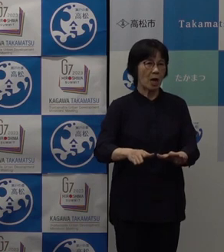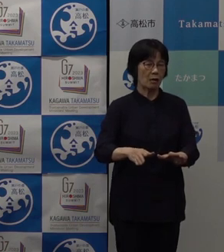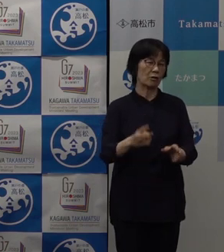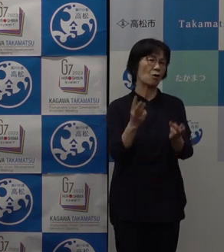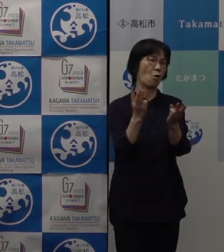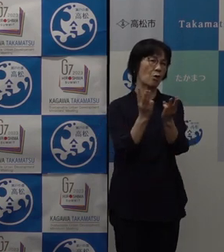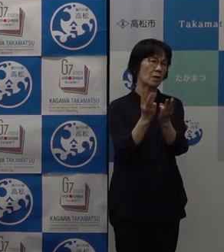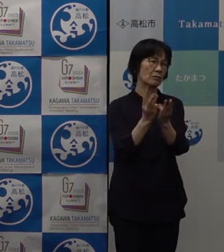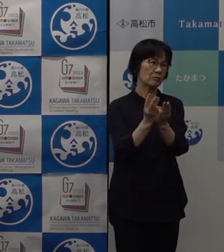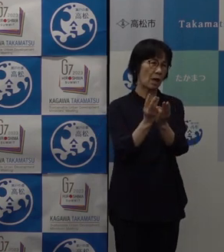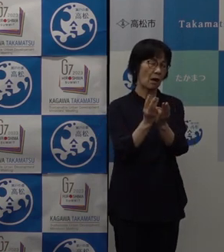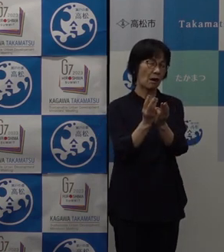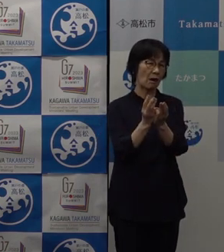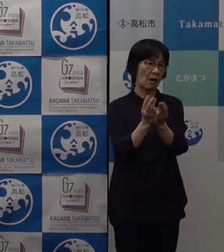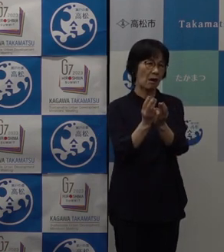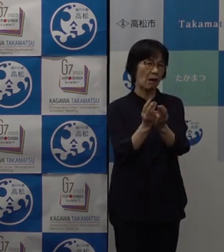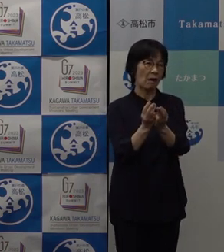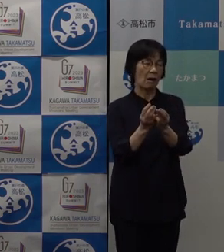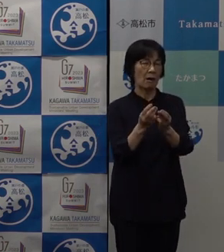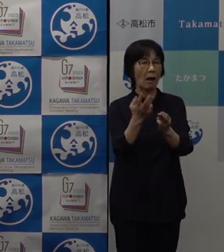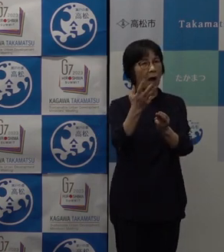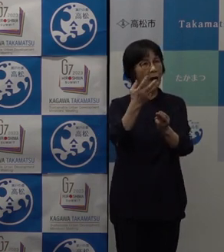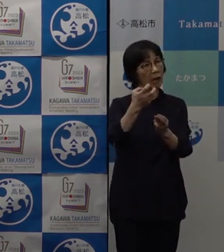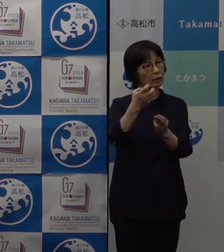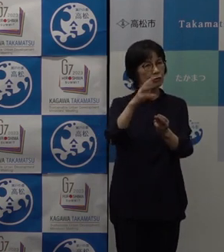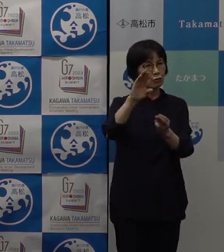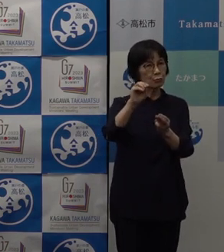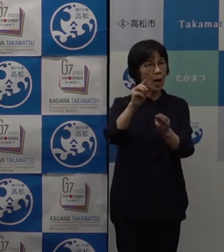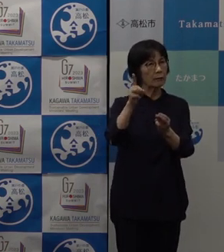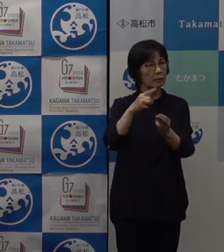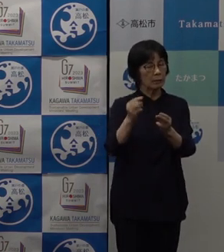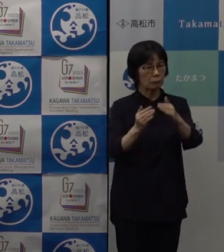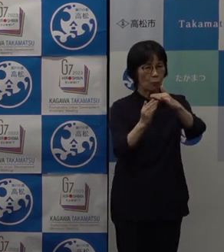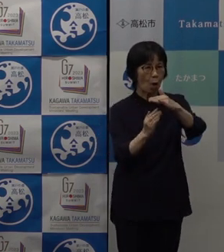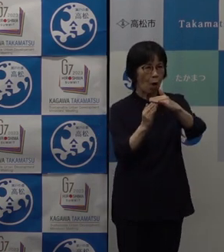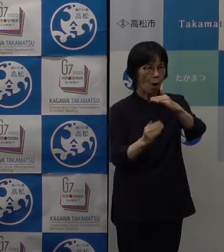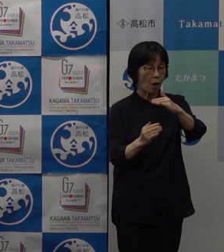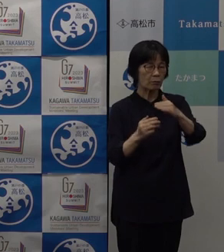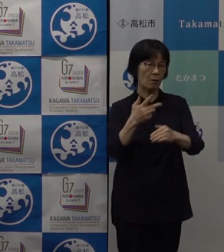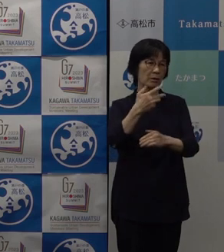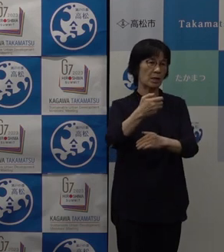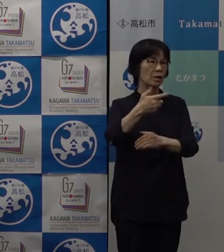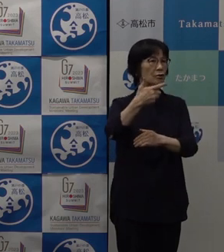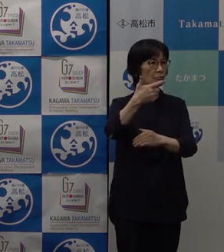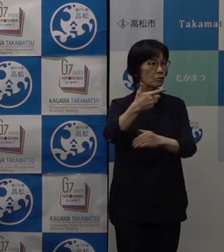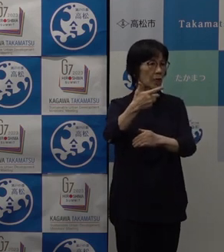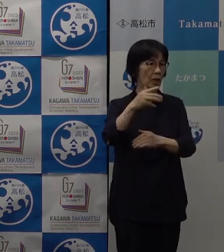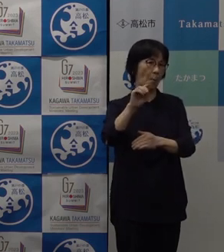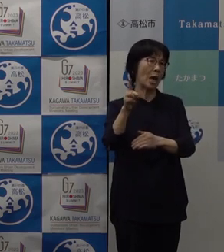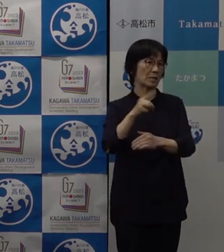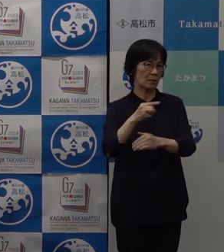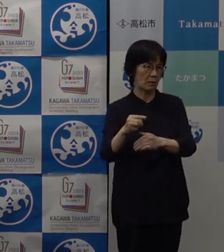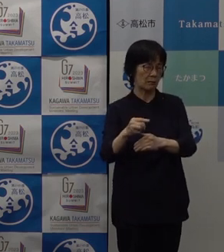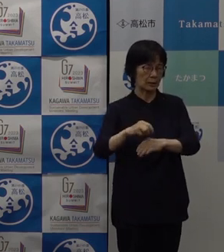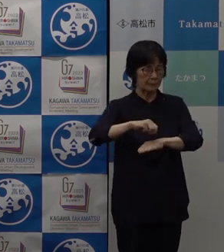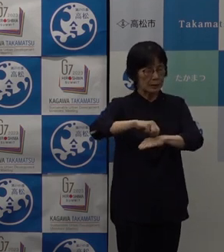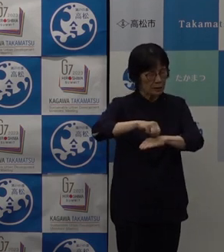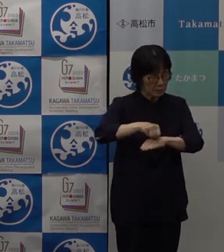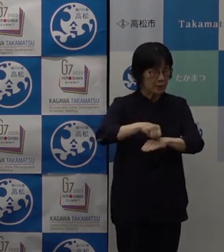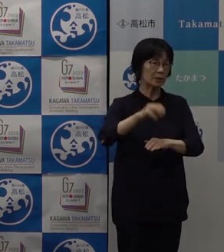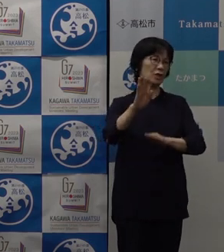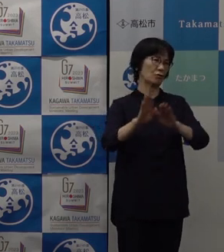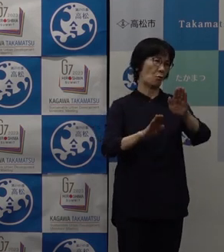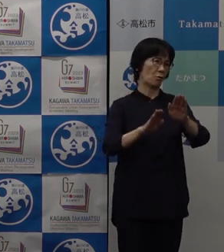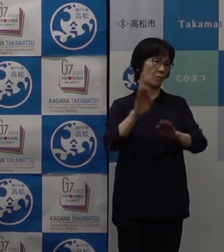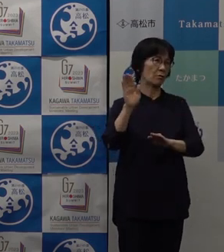77万人になるということで、非常にまあ厳しい状況、少子化というのに局面は厳しい状況かと思っております。まあ、